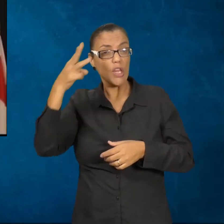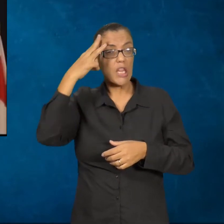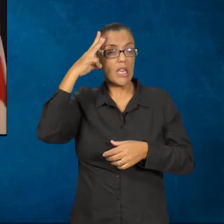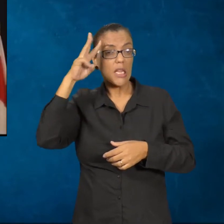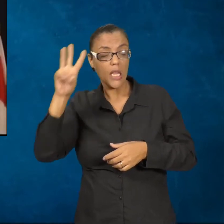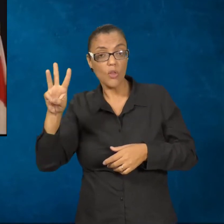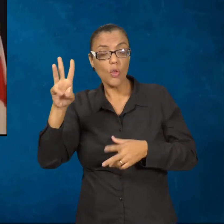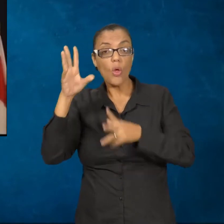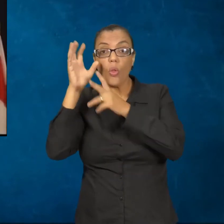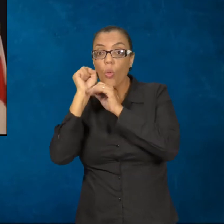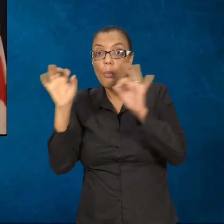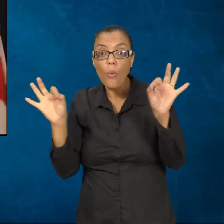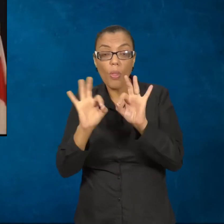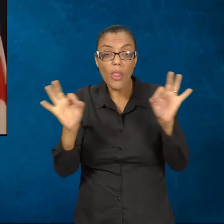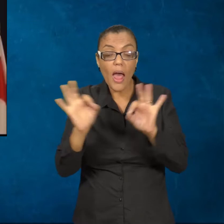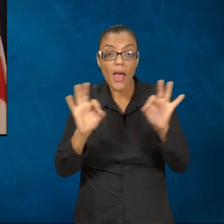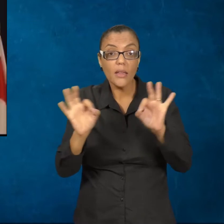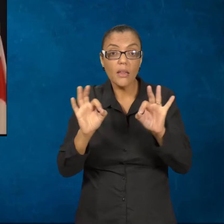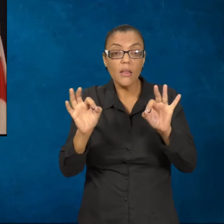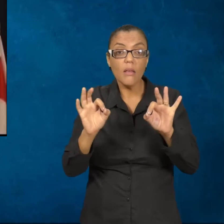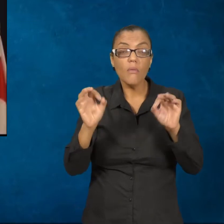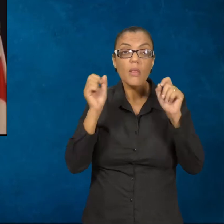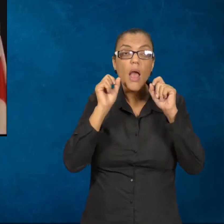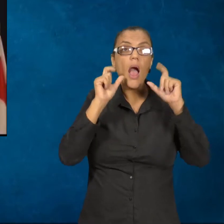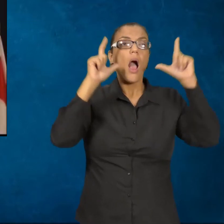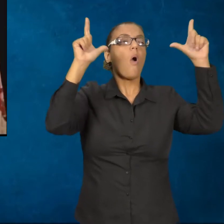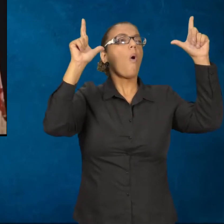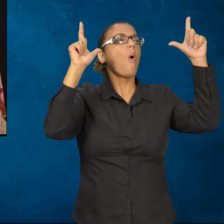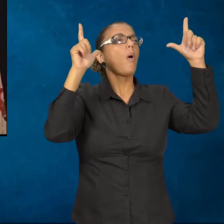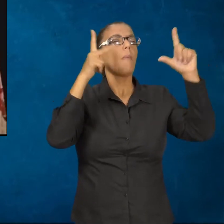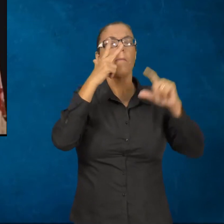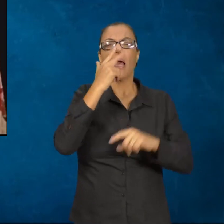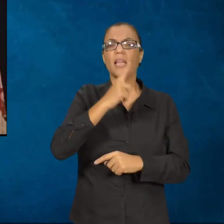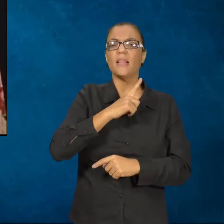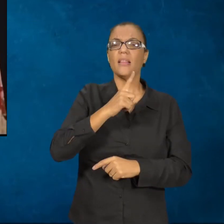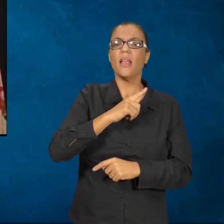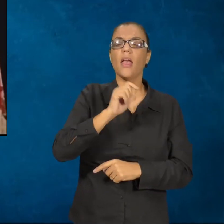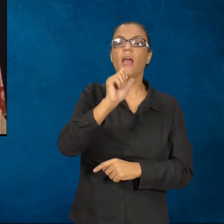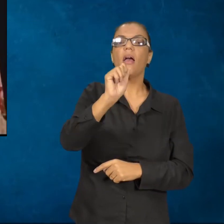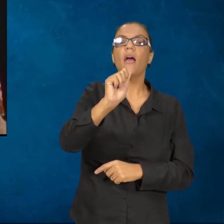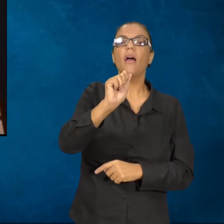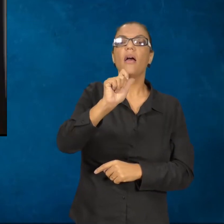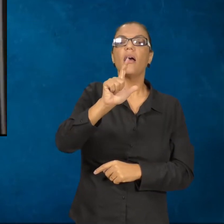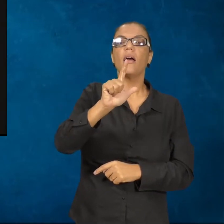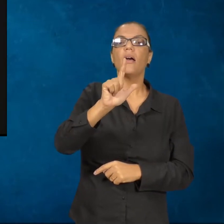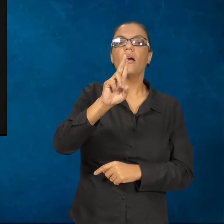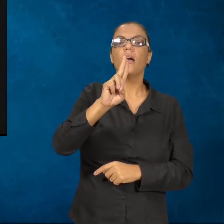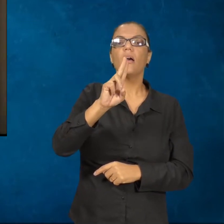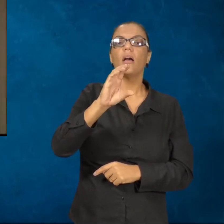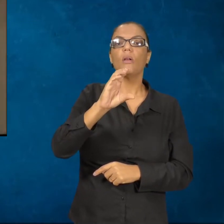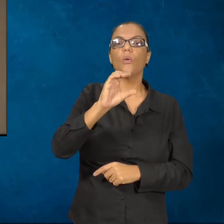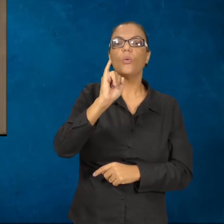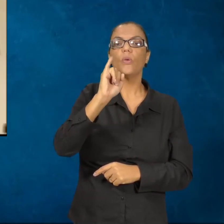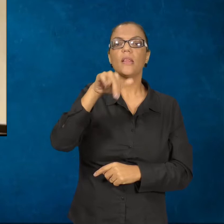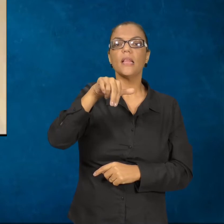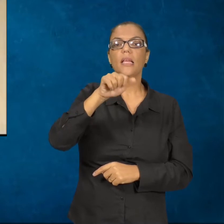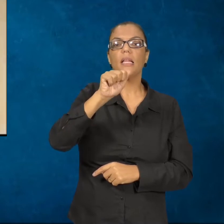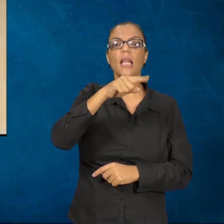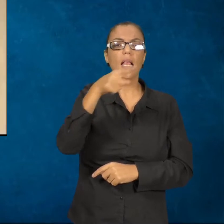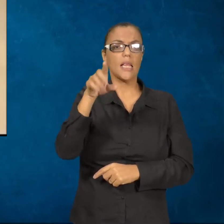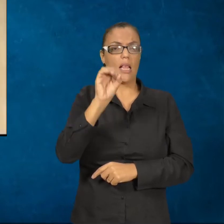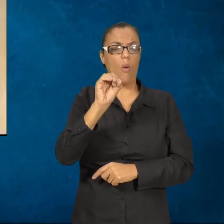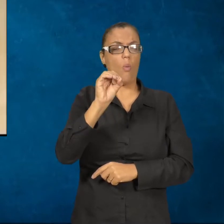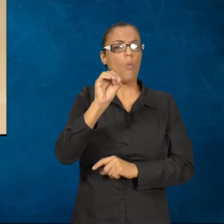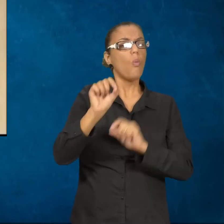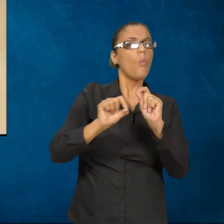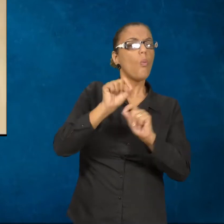É sonhar de olhos abertos. Tamanha necessidade do cérebro de sonhar. E durante esse processo, o que acontece? Você vai